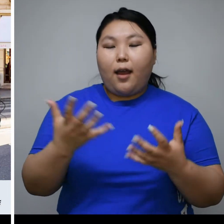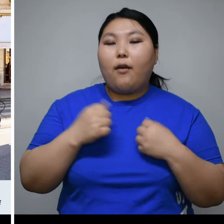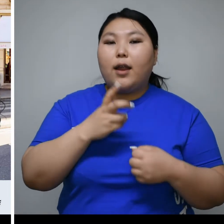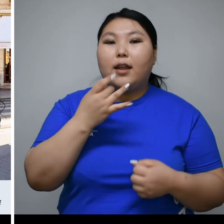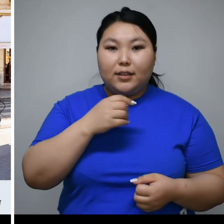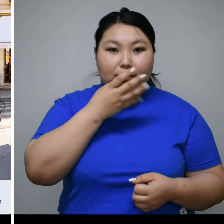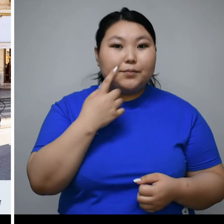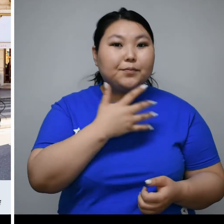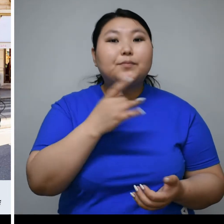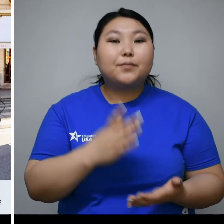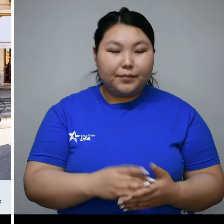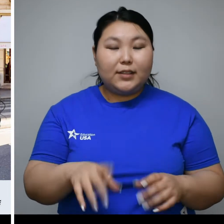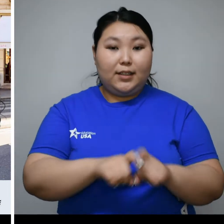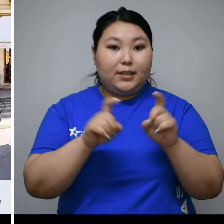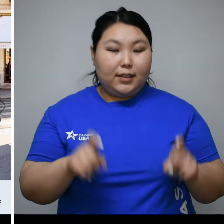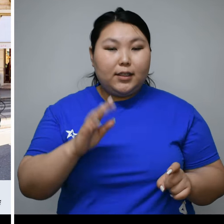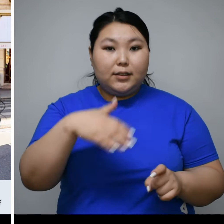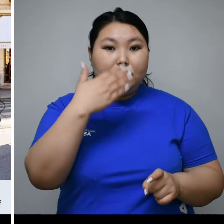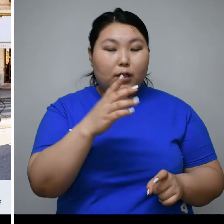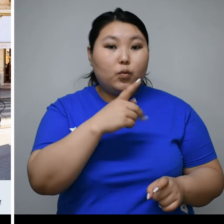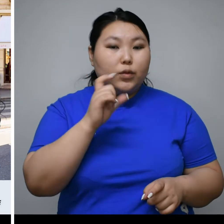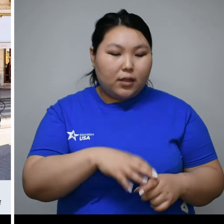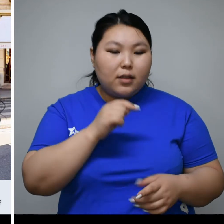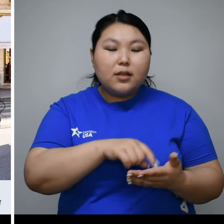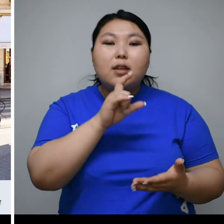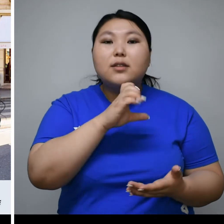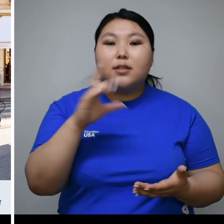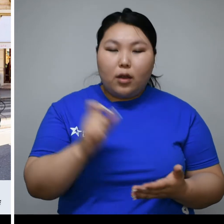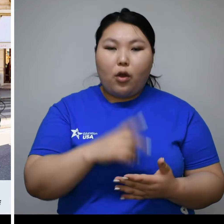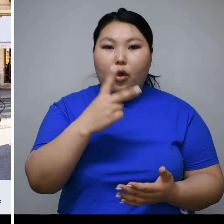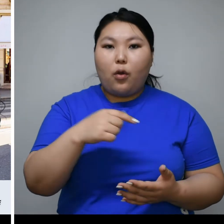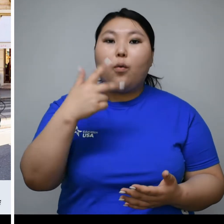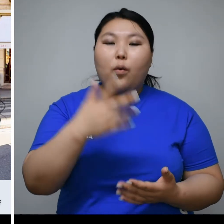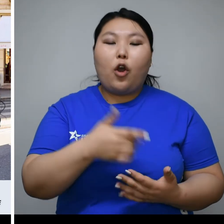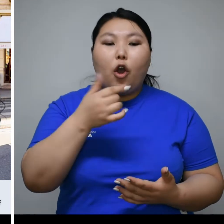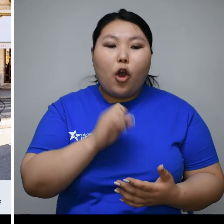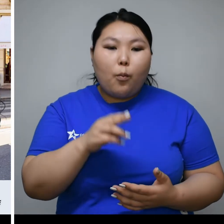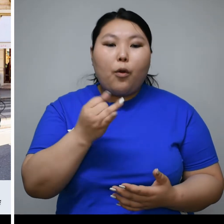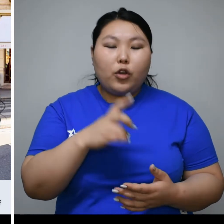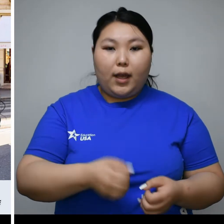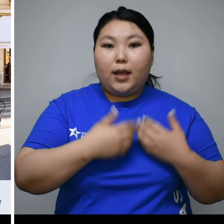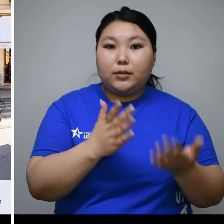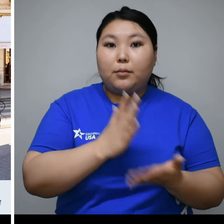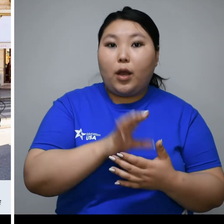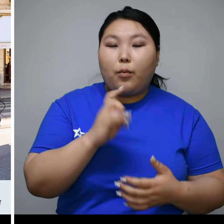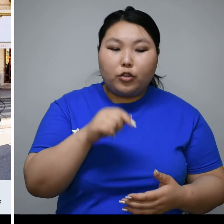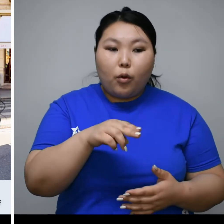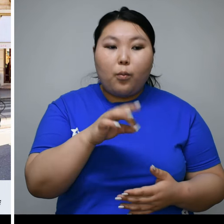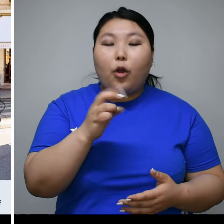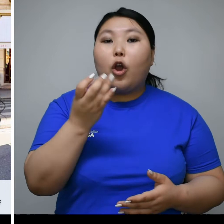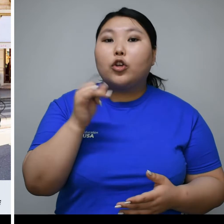цагтлыг аваарай гэж хэлмээр байна. Харин таны зүгээс тэр эсэн дээрээ 2-3 гол поинтууд гаргасан байгаа бол